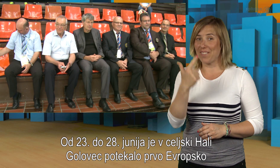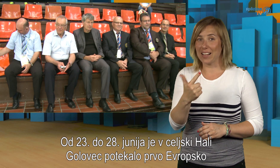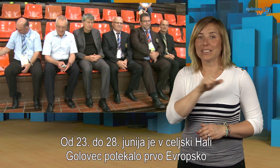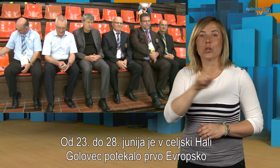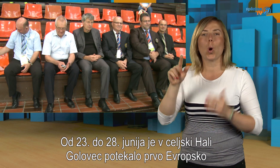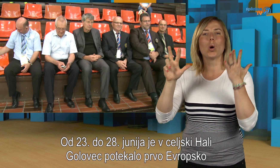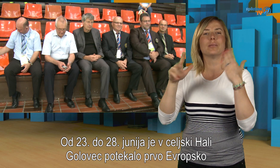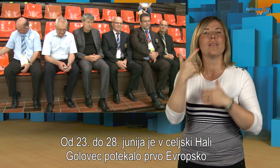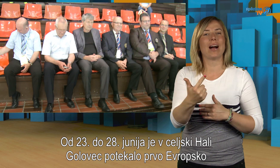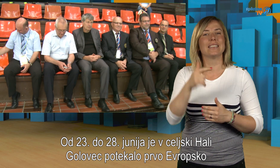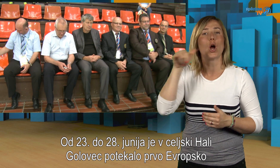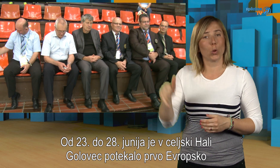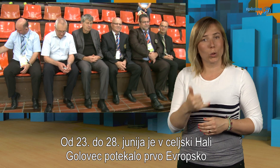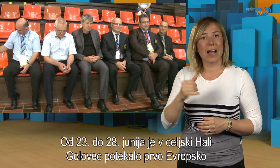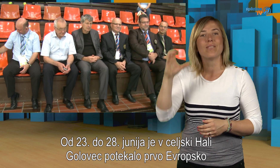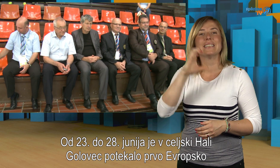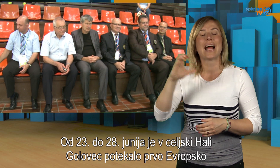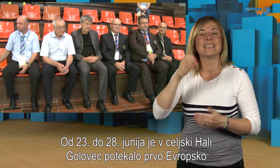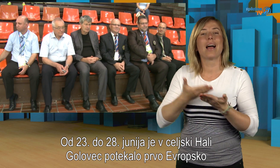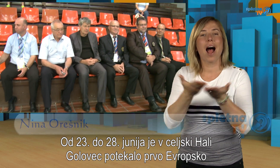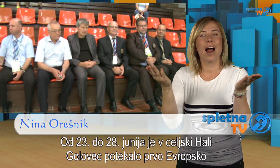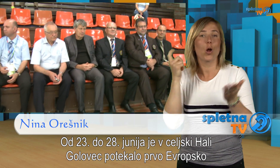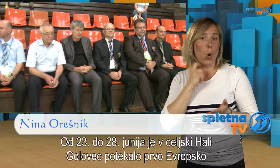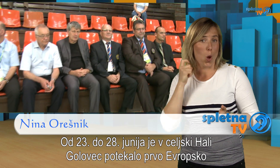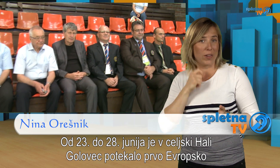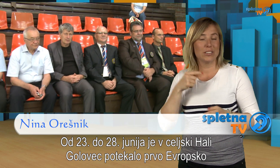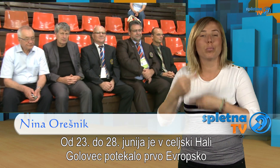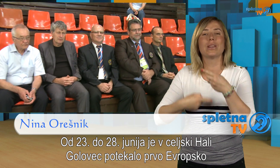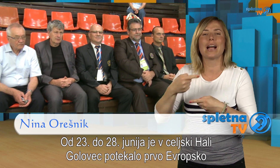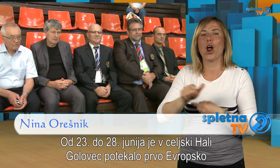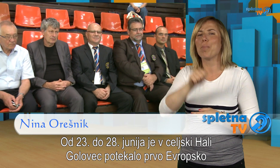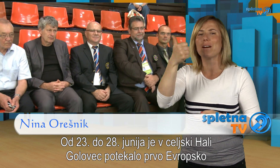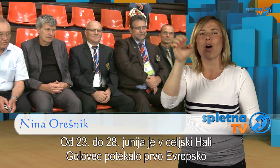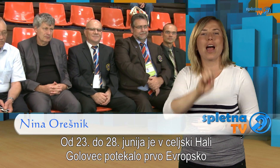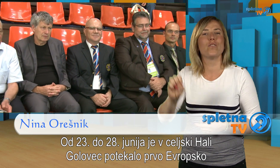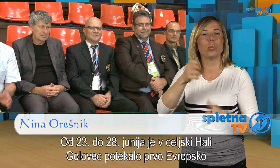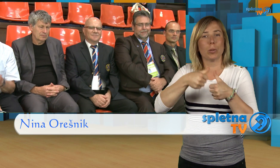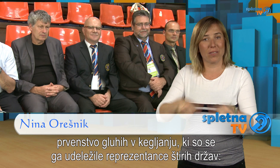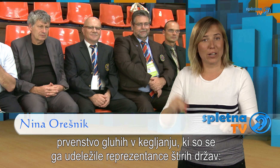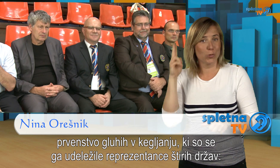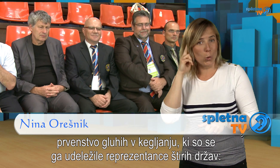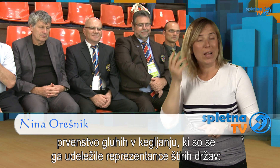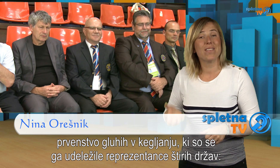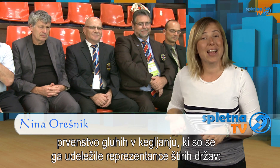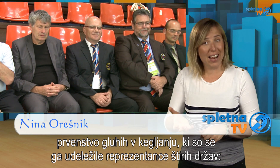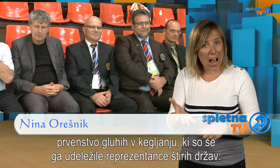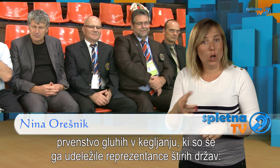Od 23. do 28. junija je v celjski hali Golovec potekalo prvo evropsko prvenstvo gluhih